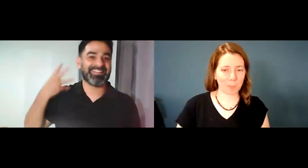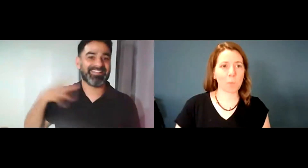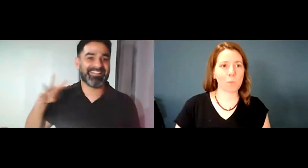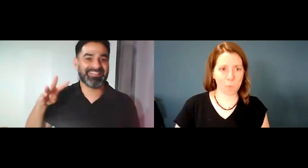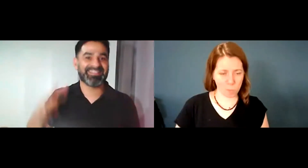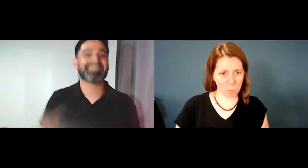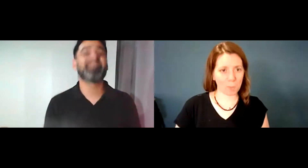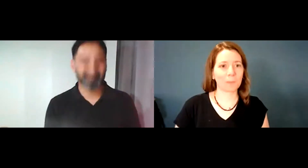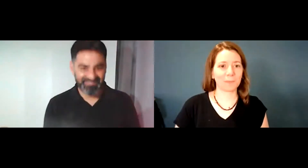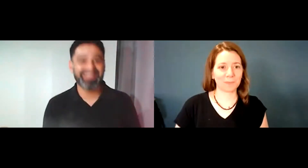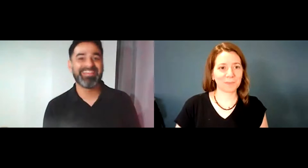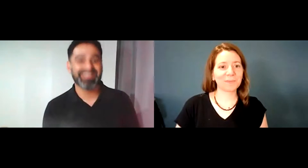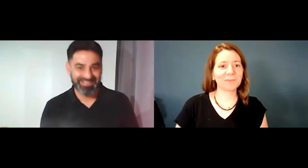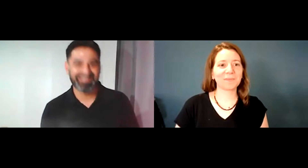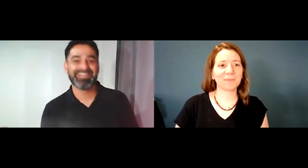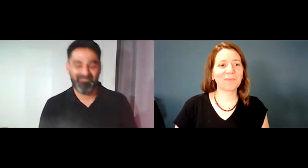Distinto. Gracias.